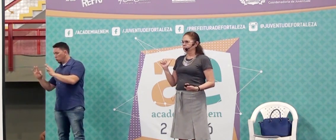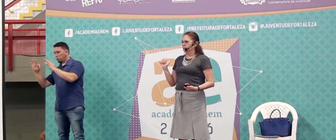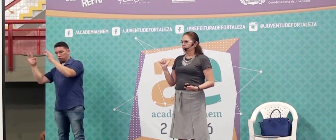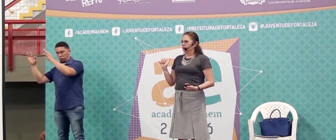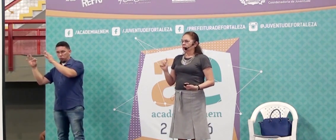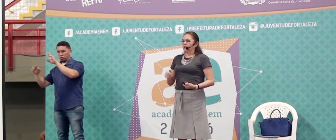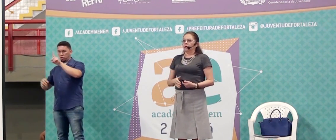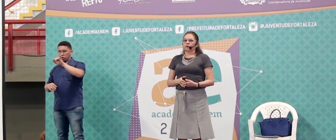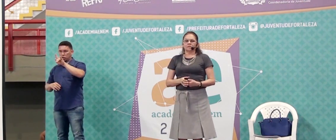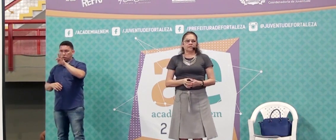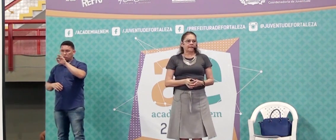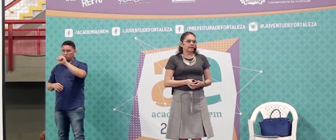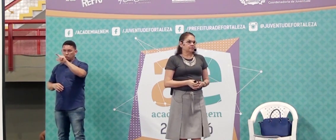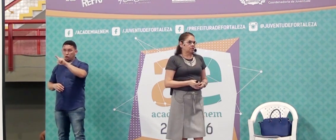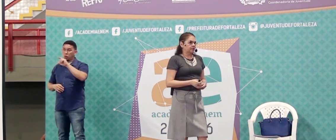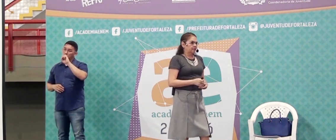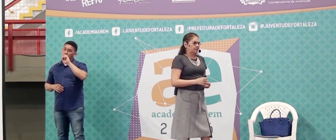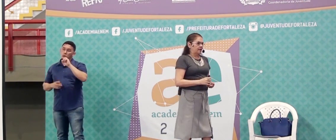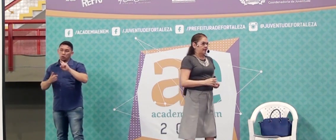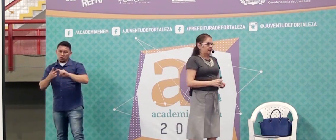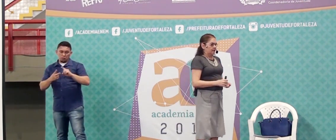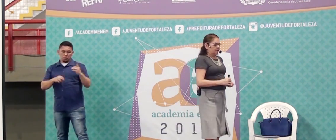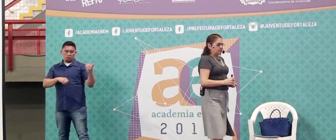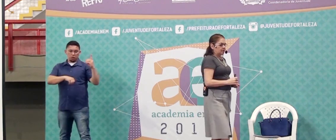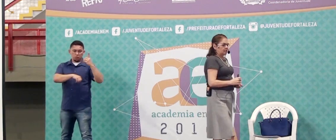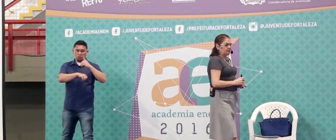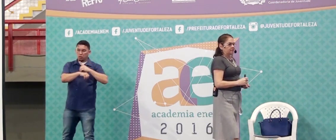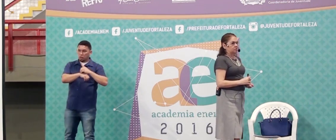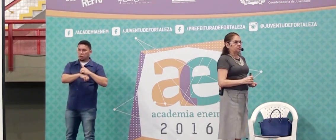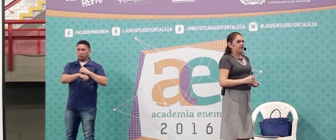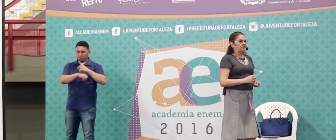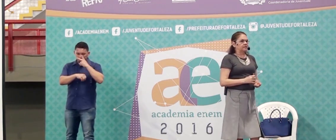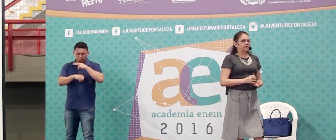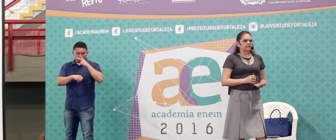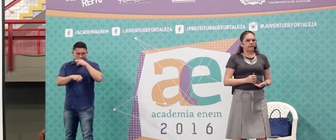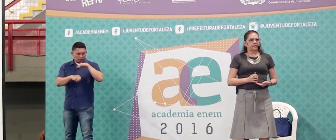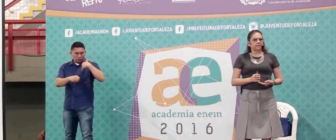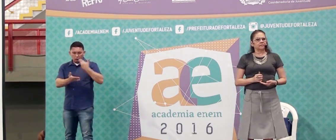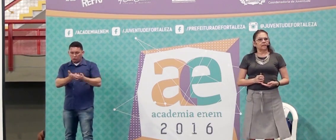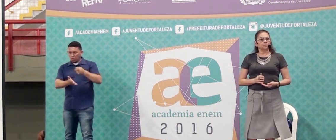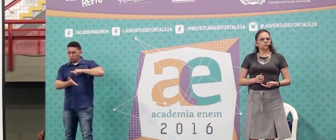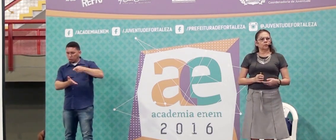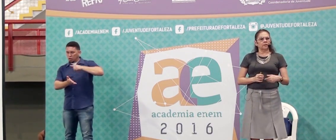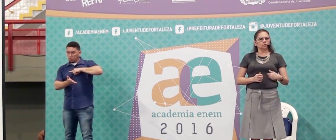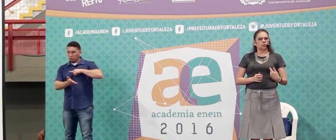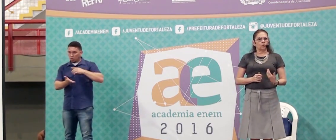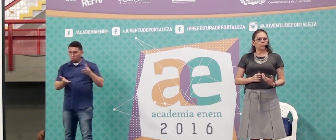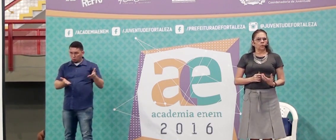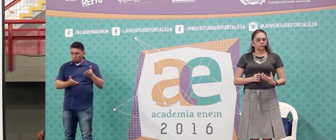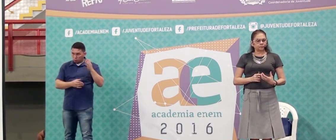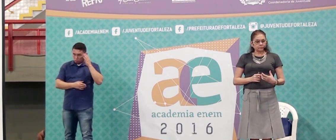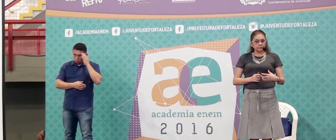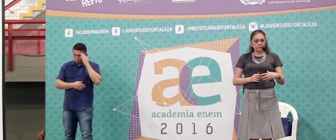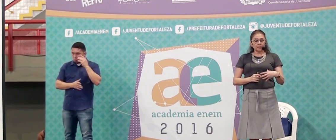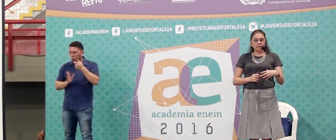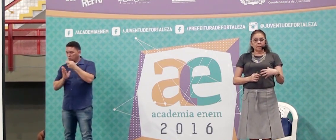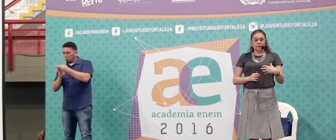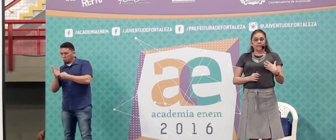claro? Eu gostaria de orientar que a gente vai fazer essa redação tomando como